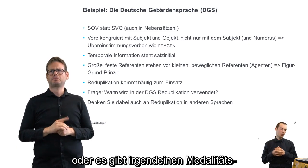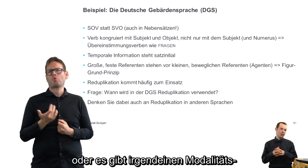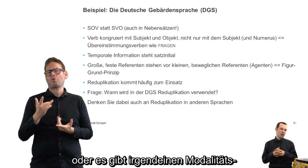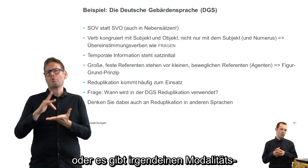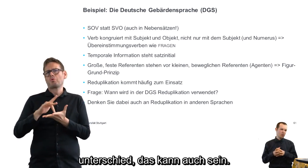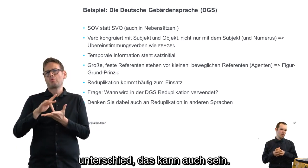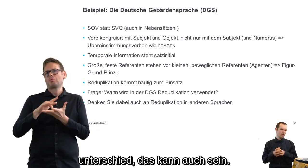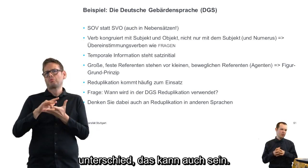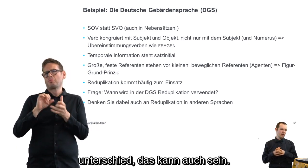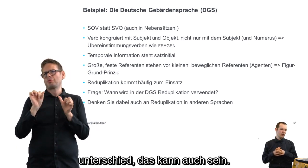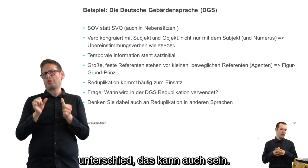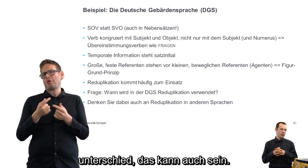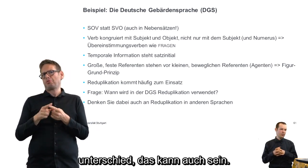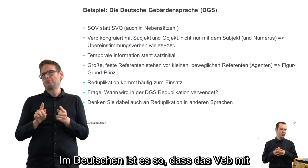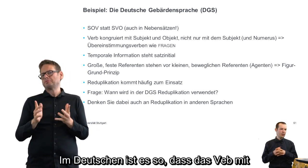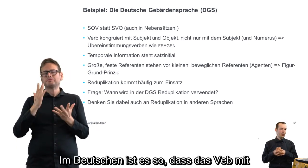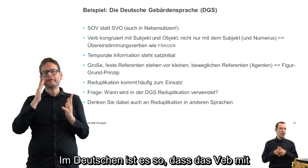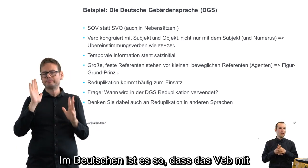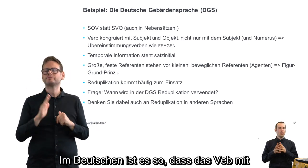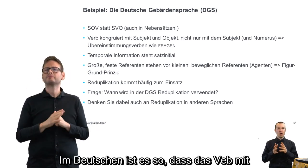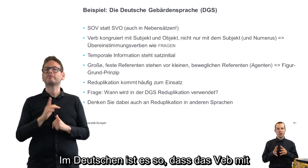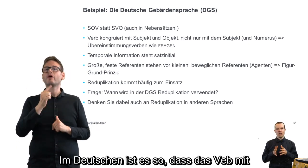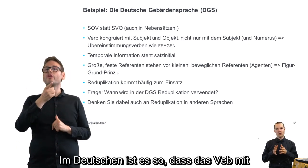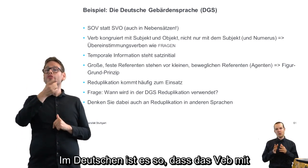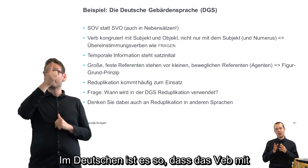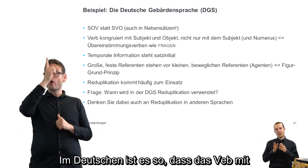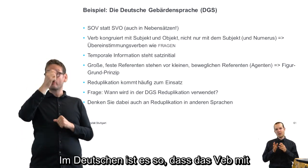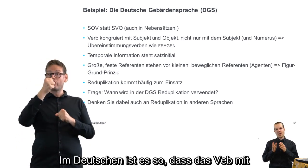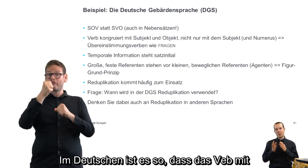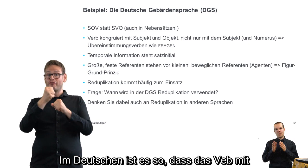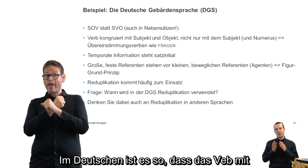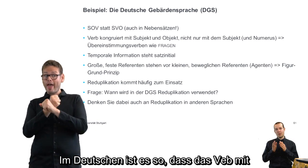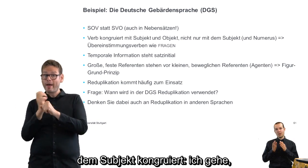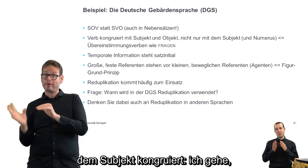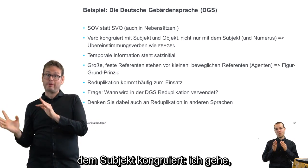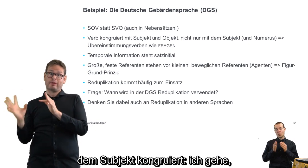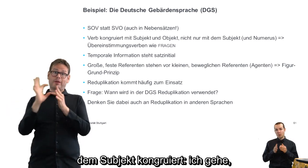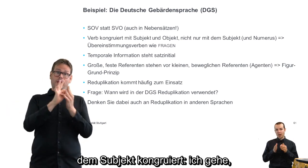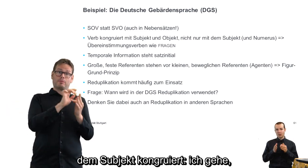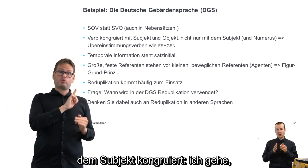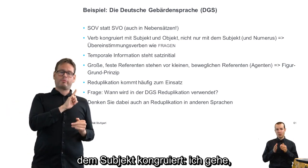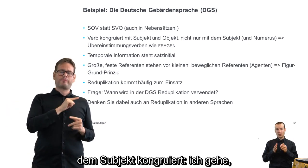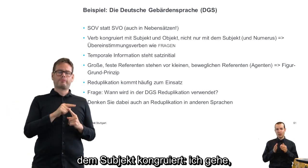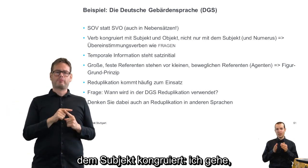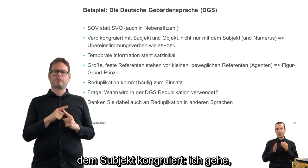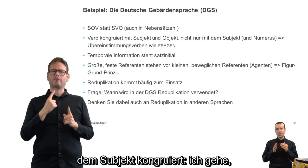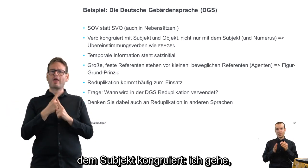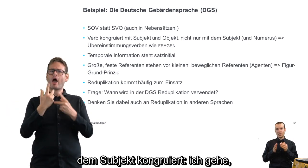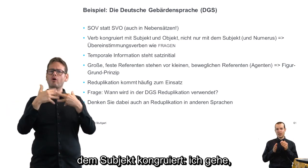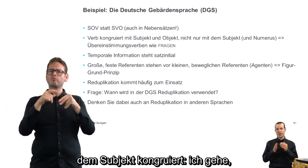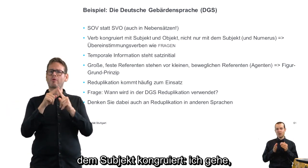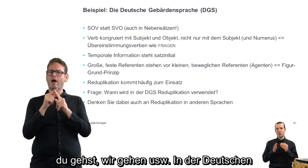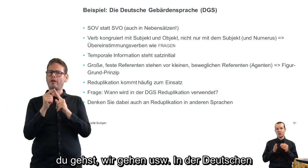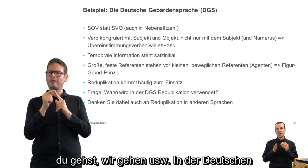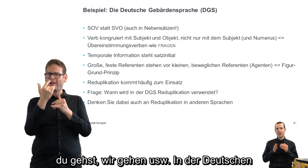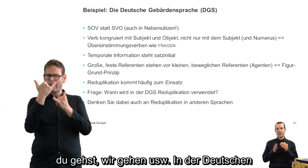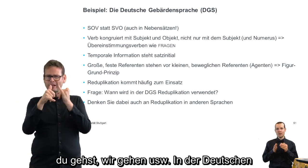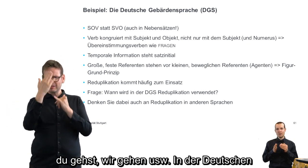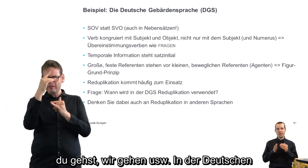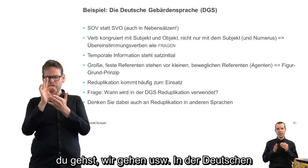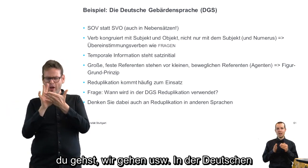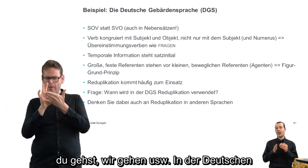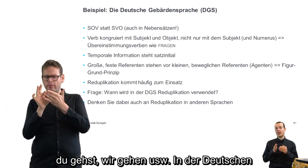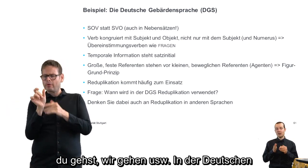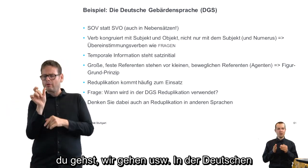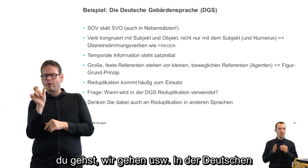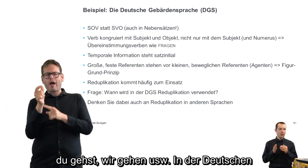ein Modalitätsmitterschied Im Deutschen ist es so dass das Verb mit dem Subjekt konkuriert ich gehe du gehst